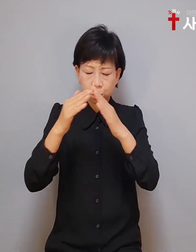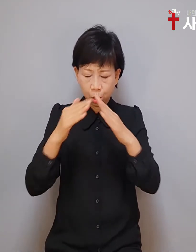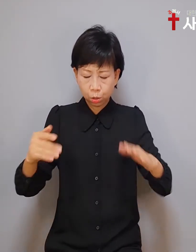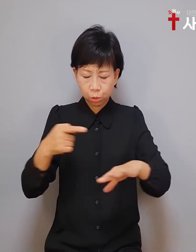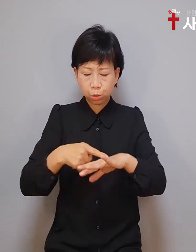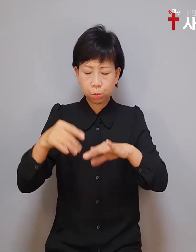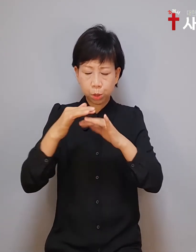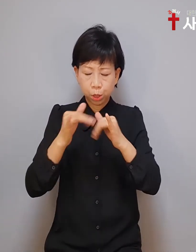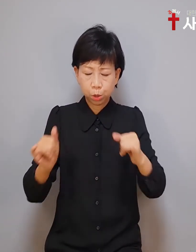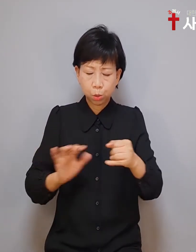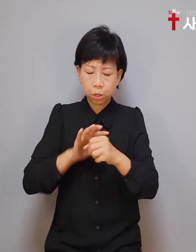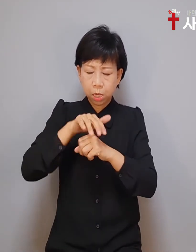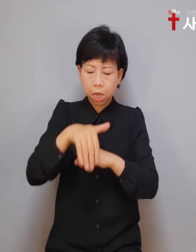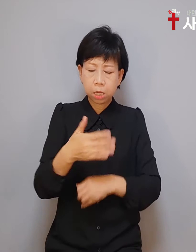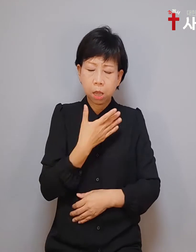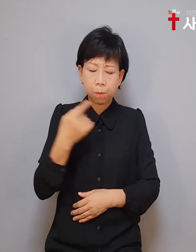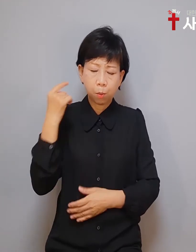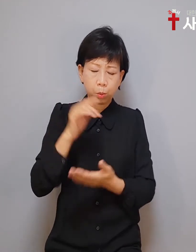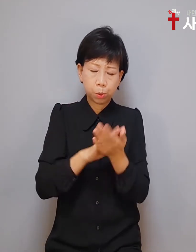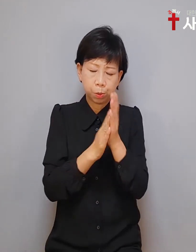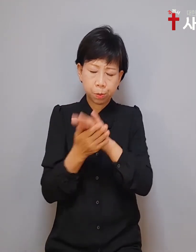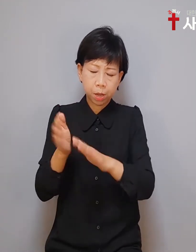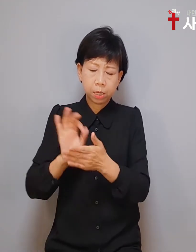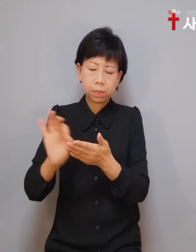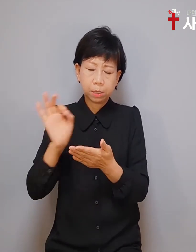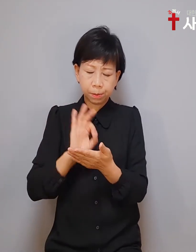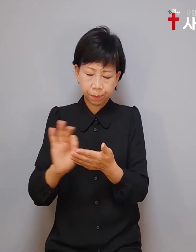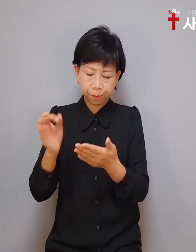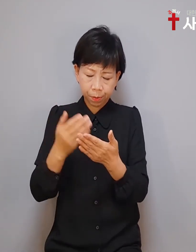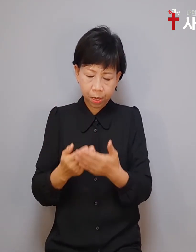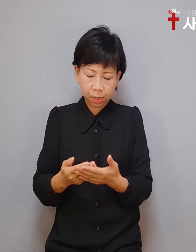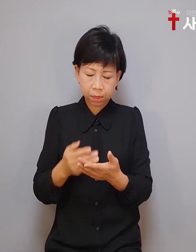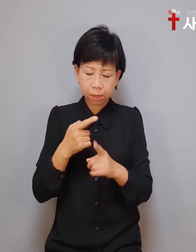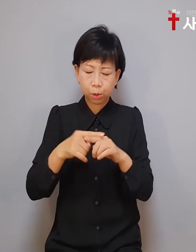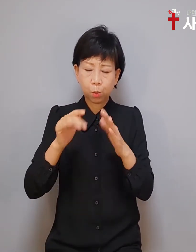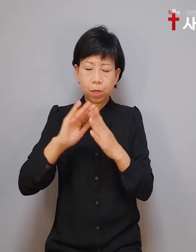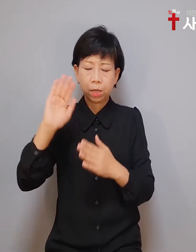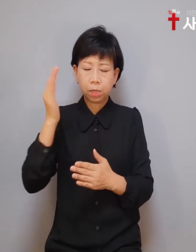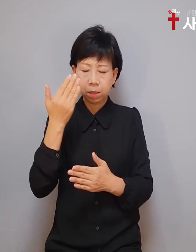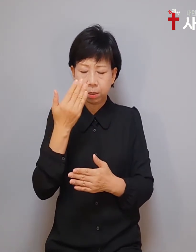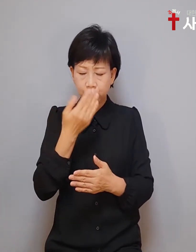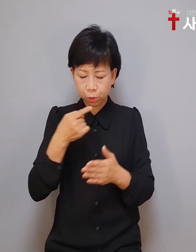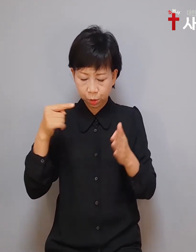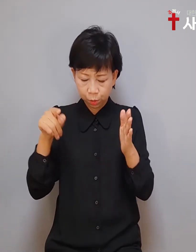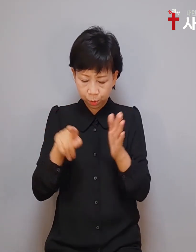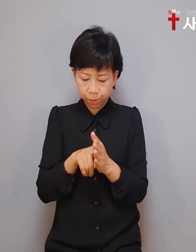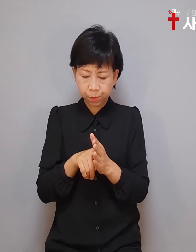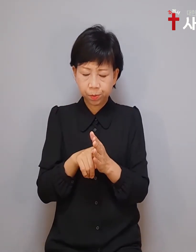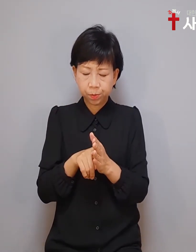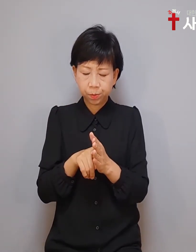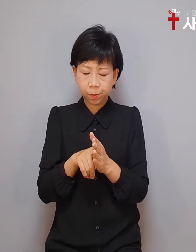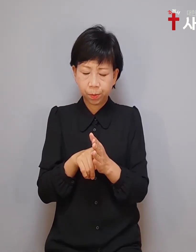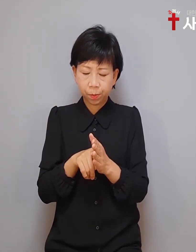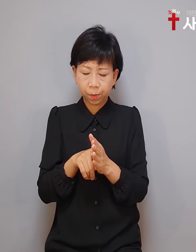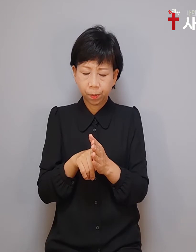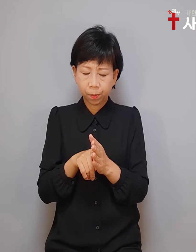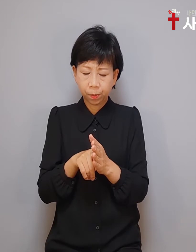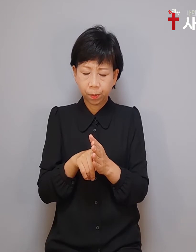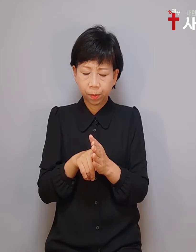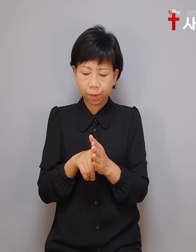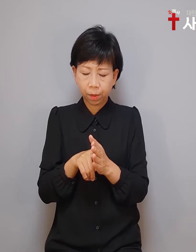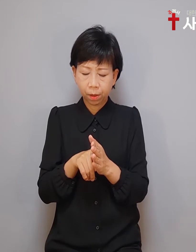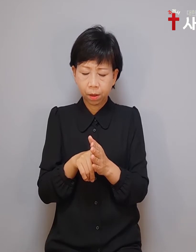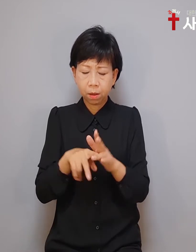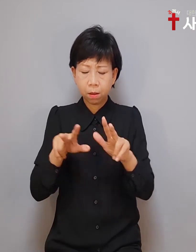민족과 세계 복음화에 쓰임받는 교회가 되게 해 주실 줄 믿습니다. 아직도 지속되고